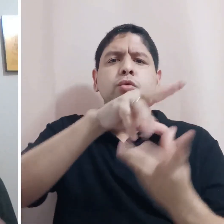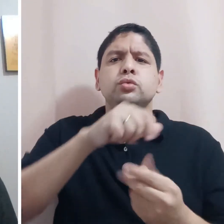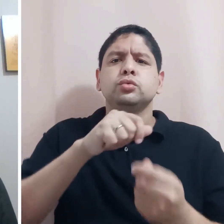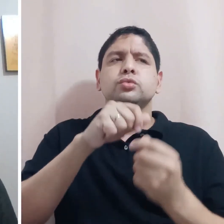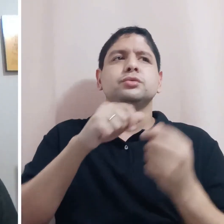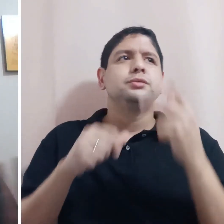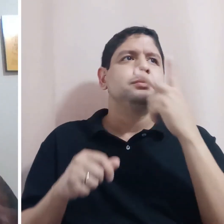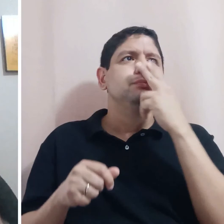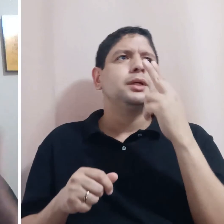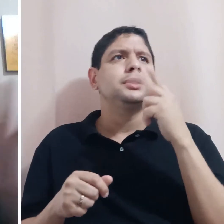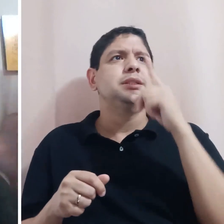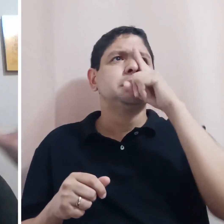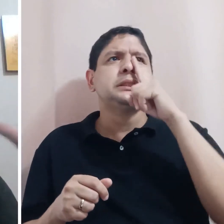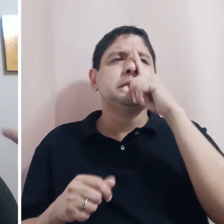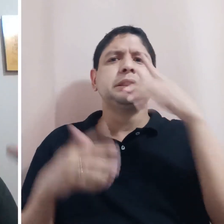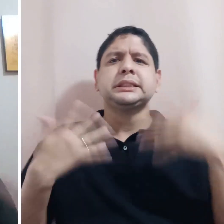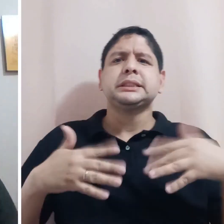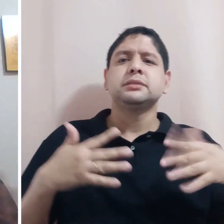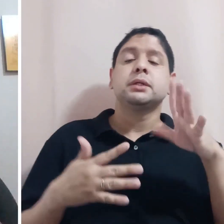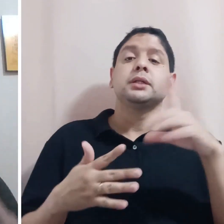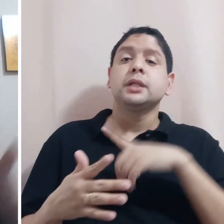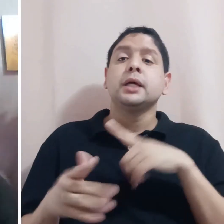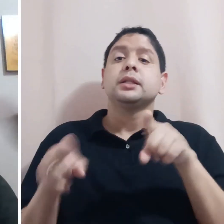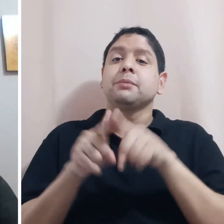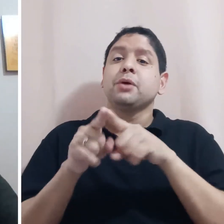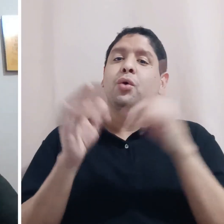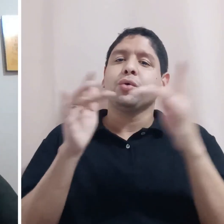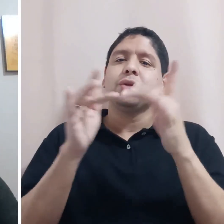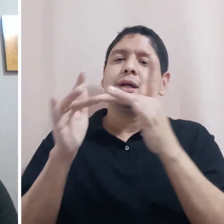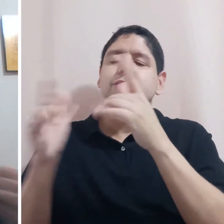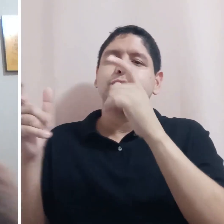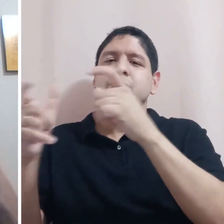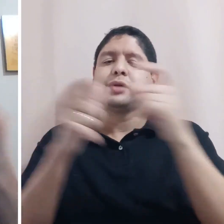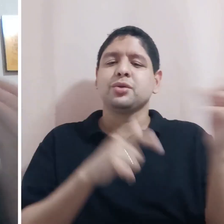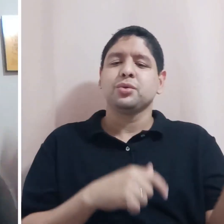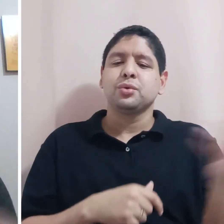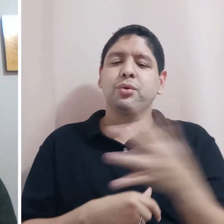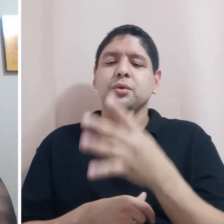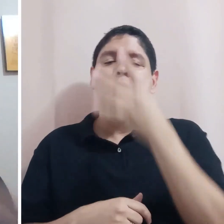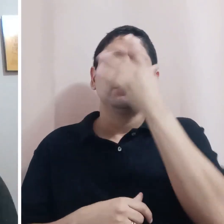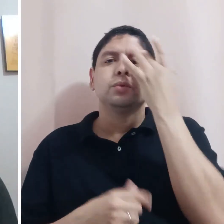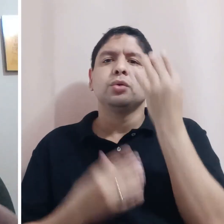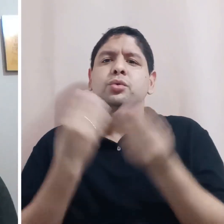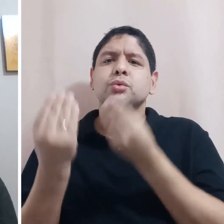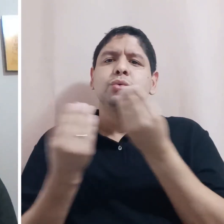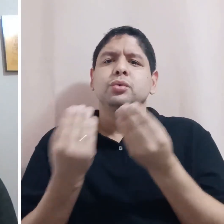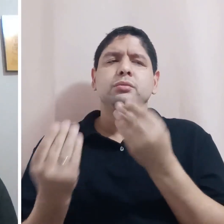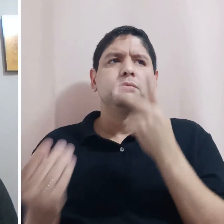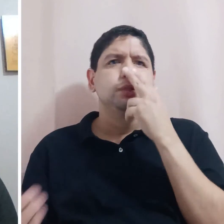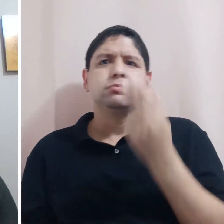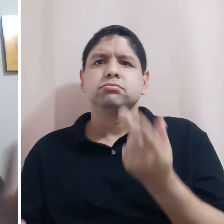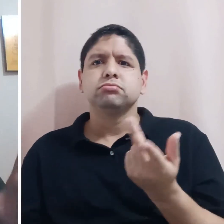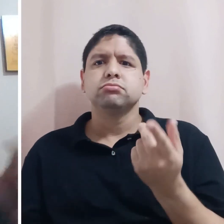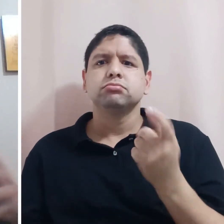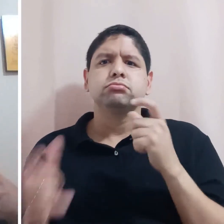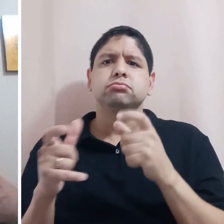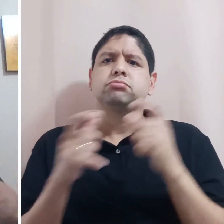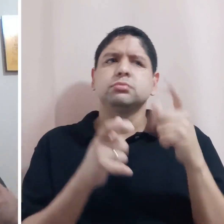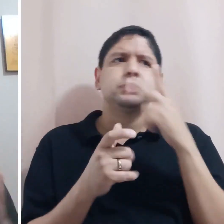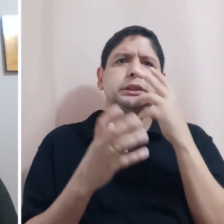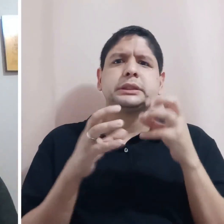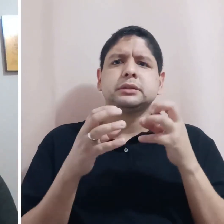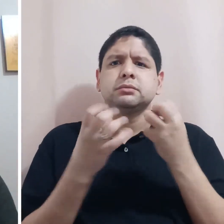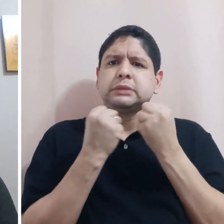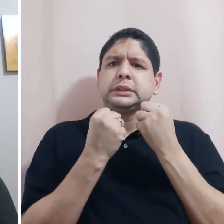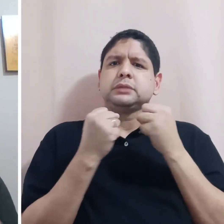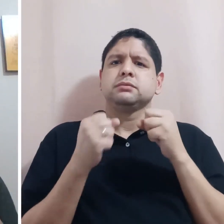A ideia que a gente tem hoje de um mundo grande, de um mundo interligado, de contatos entre os vários povos, né? Os povos eram